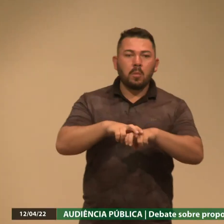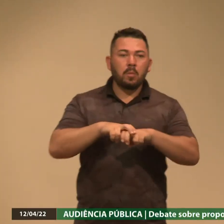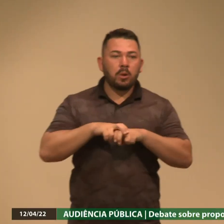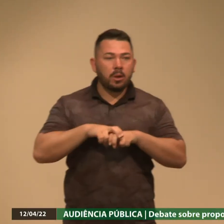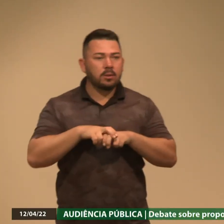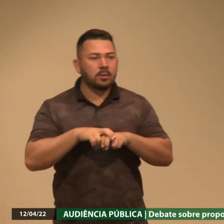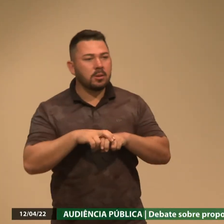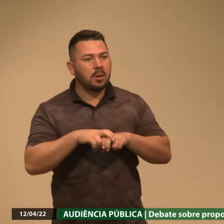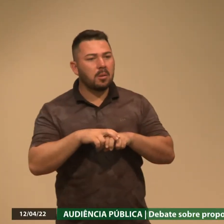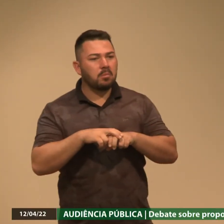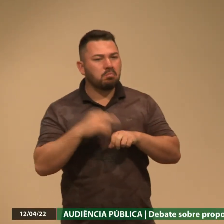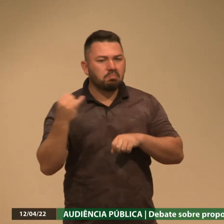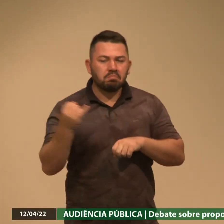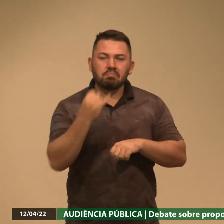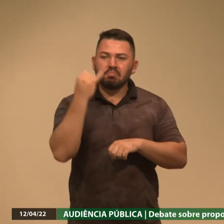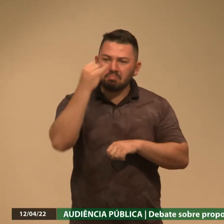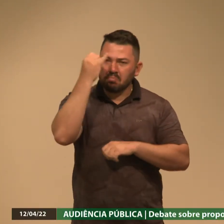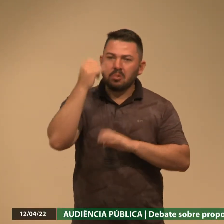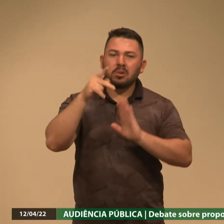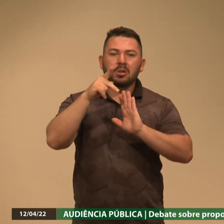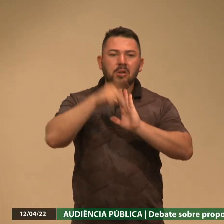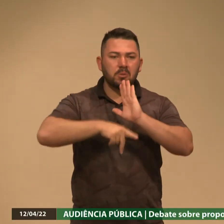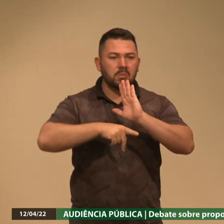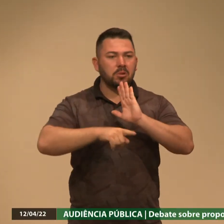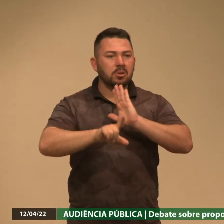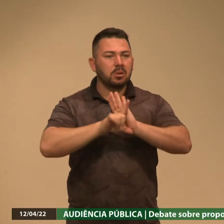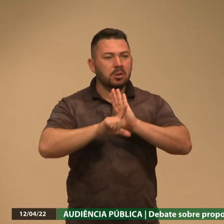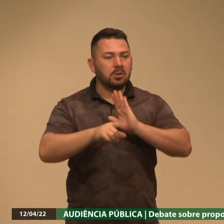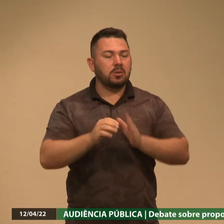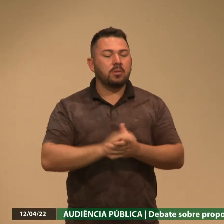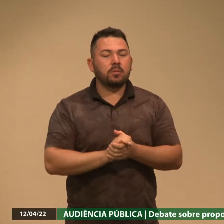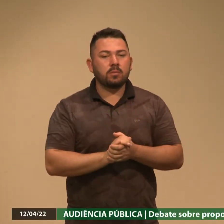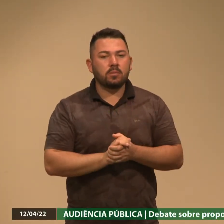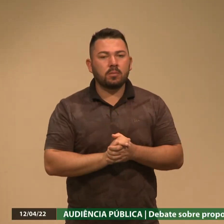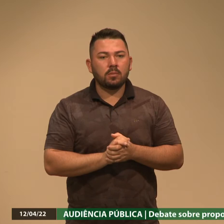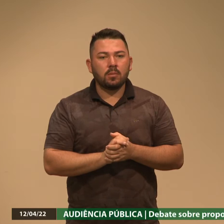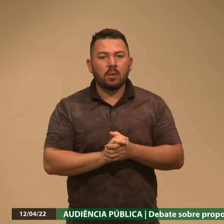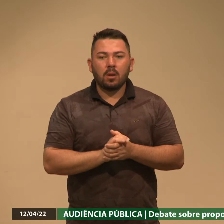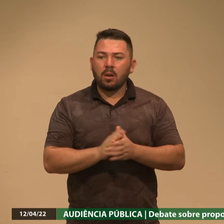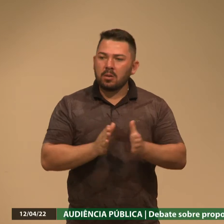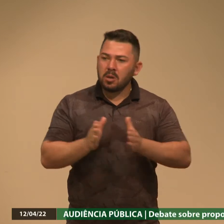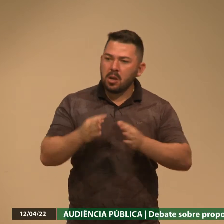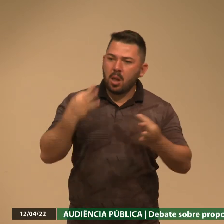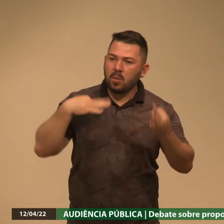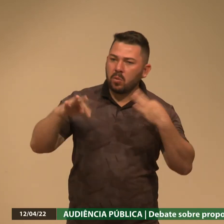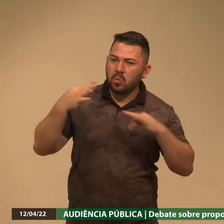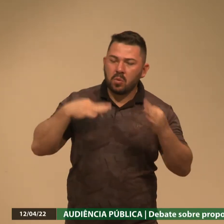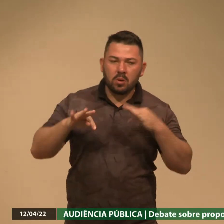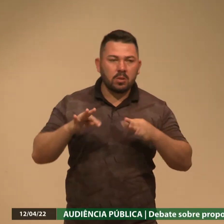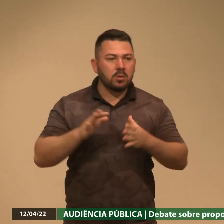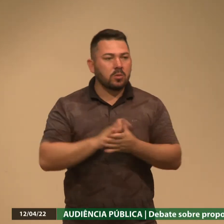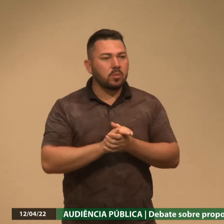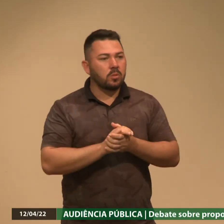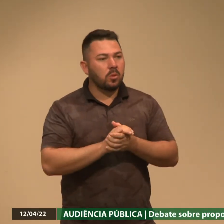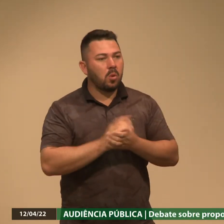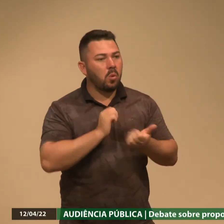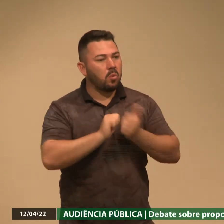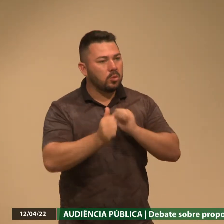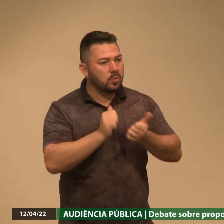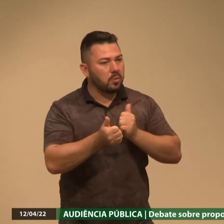excelente proposição de aliar o turismo com